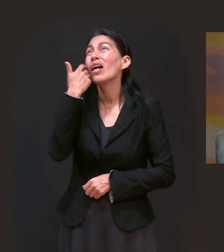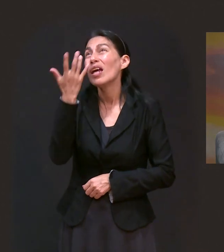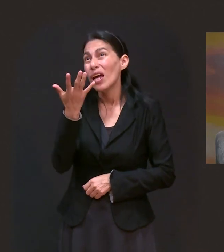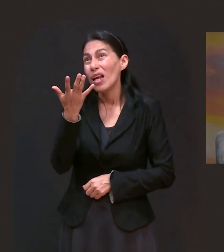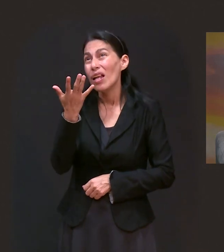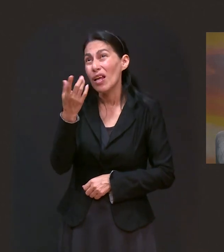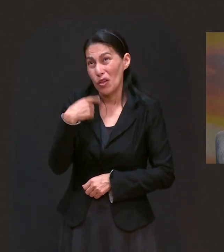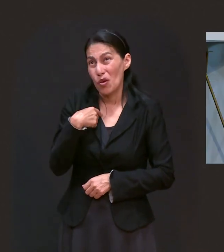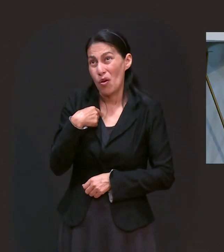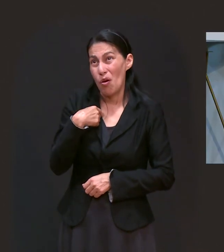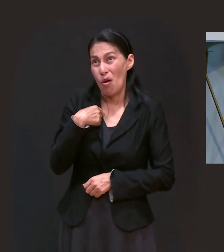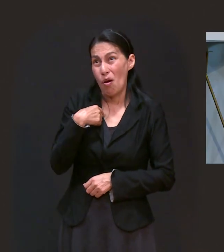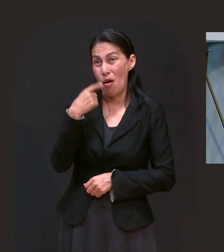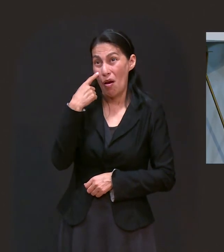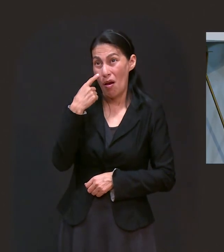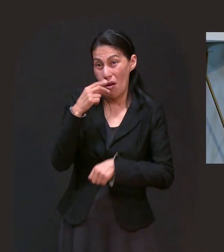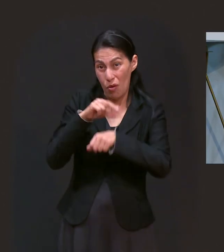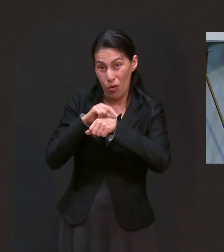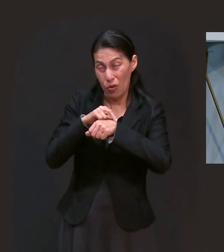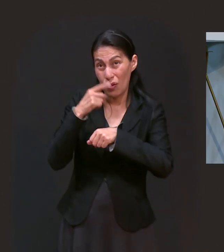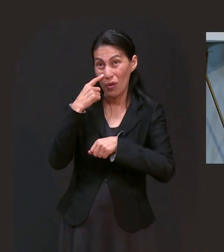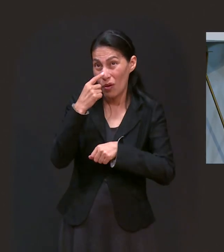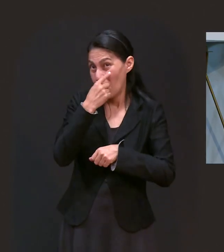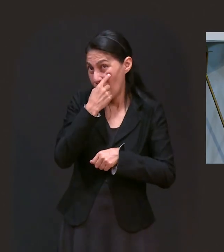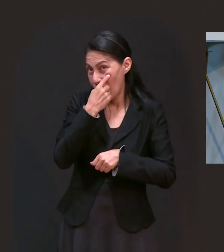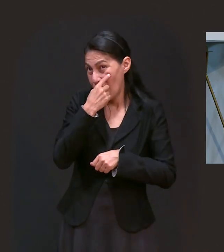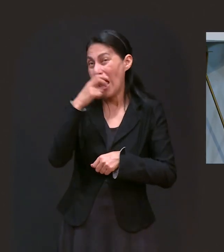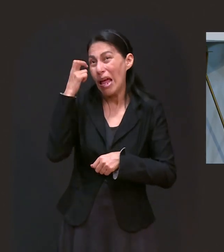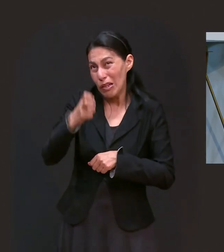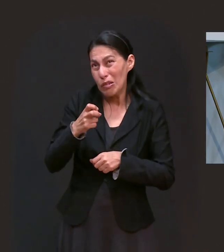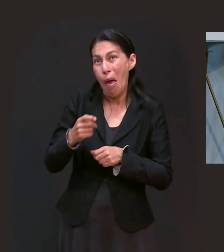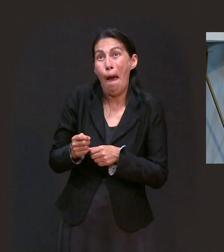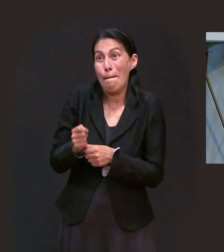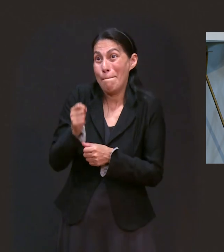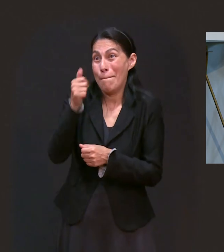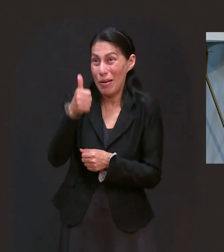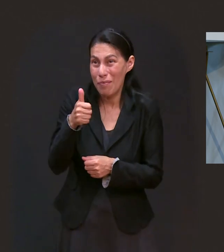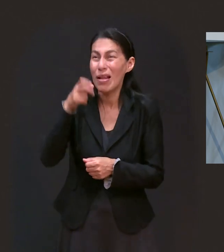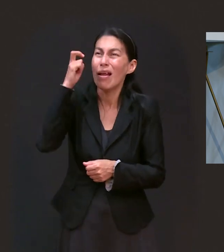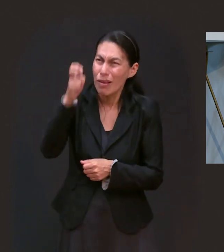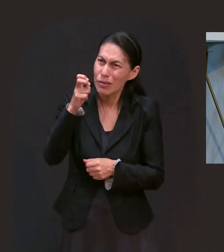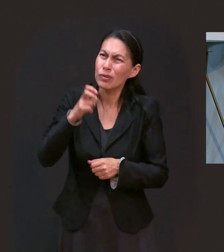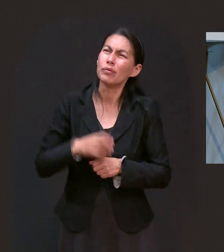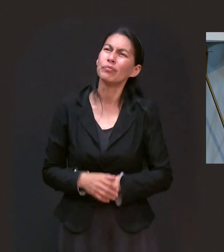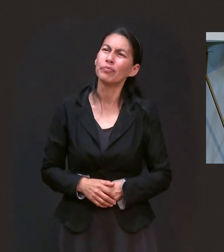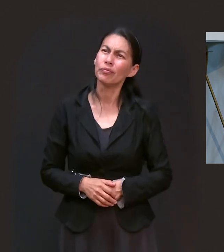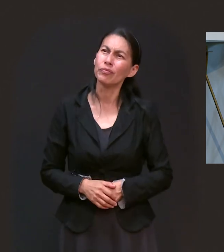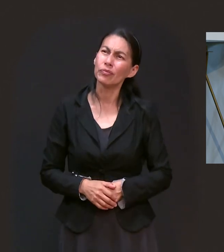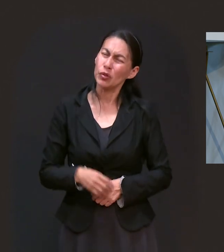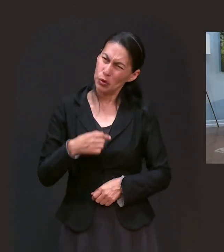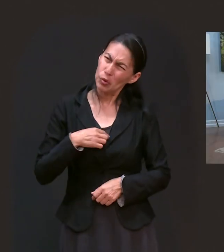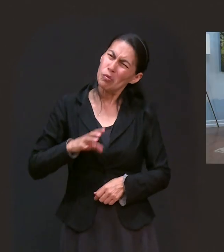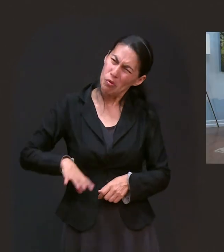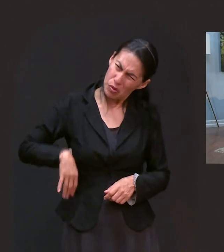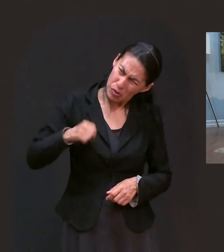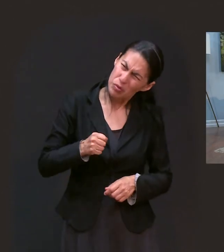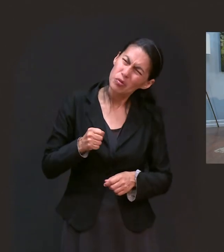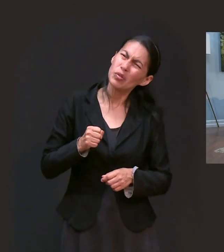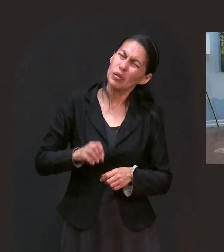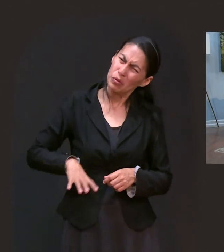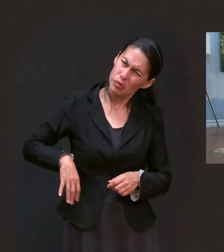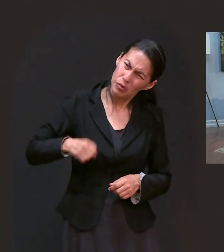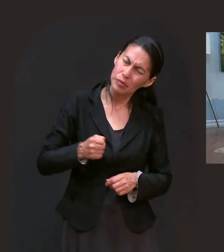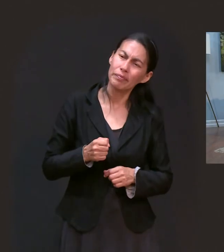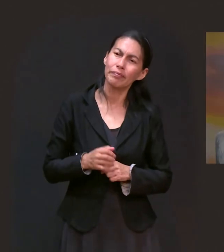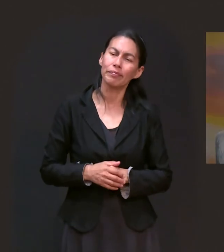primera tiene que ser así le puso la condición eso dios eso se torna bien interesante no salió porque